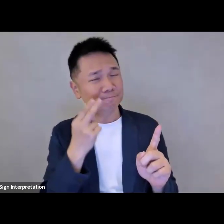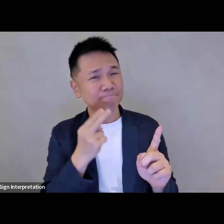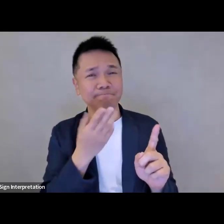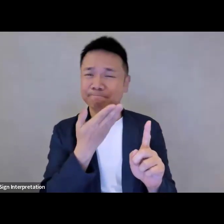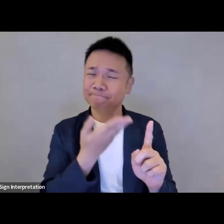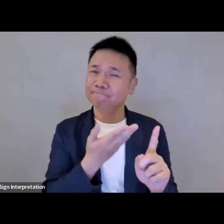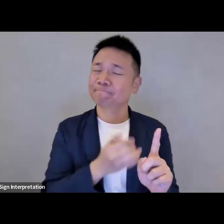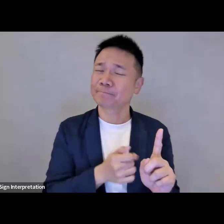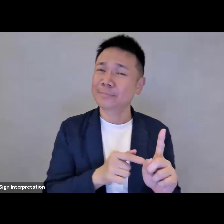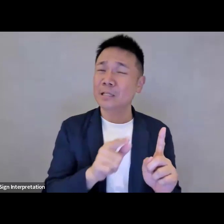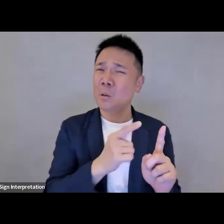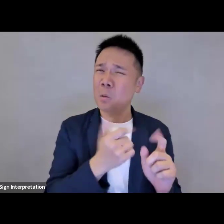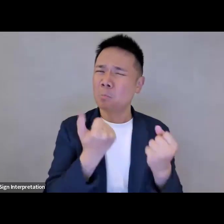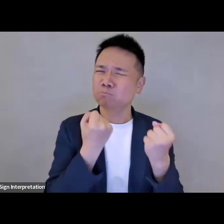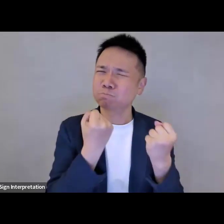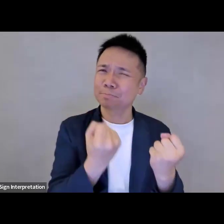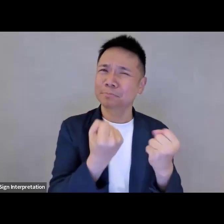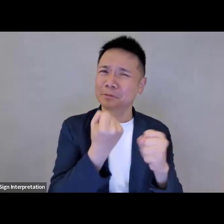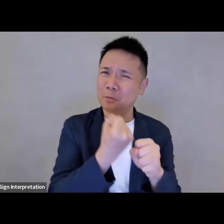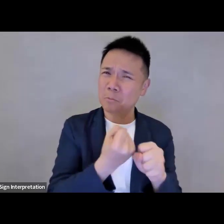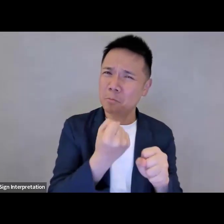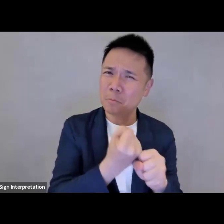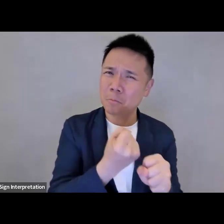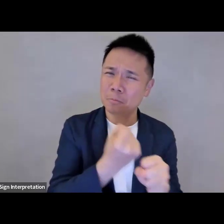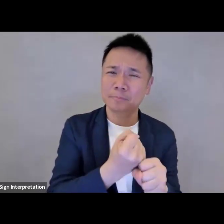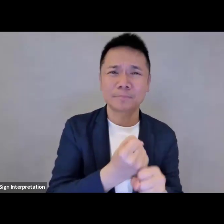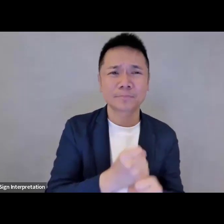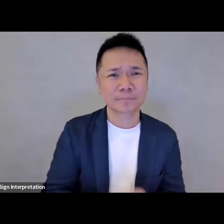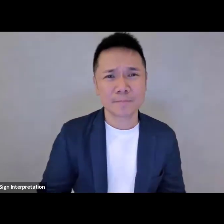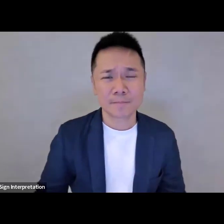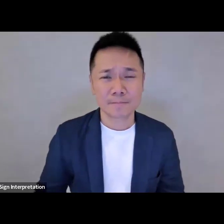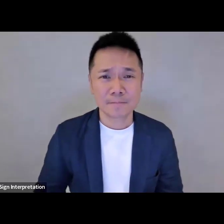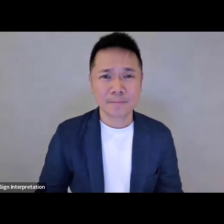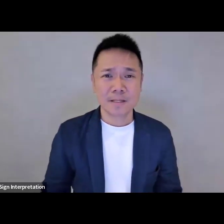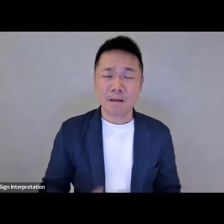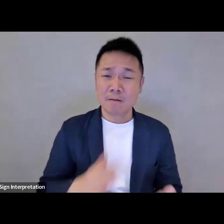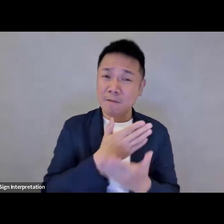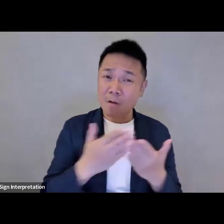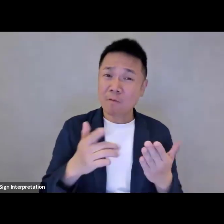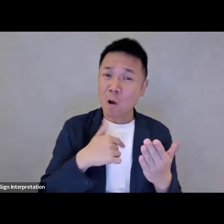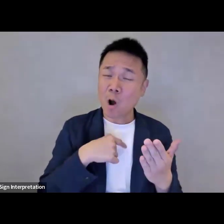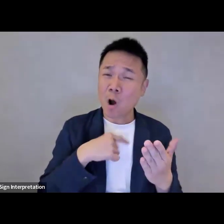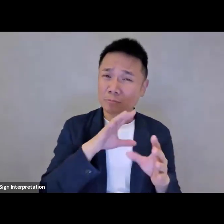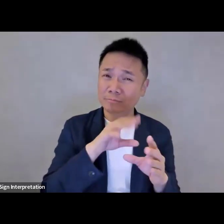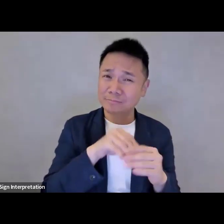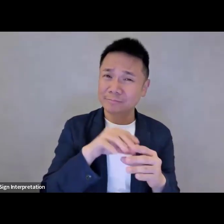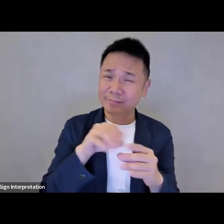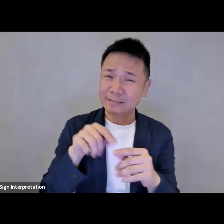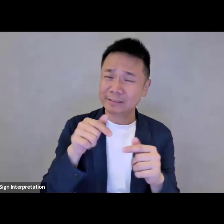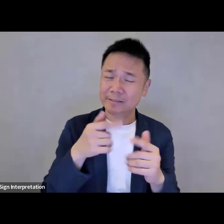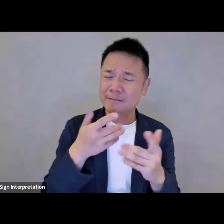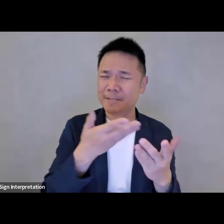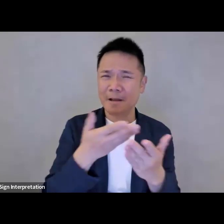能够来参加我们 Bhargavi 博士的就是纪念会，